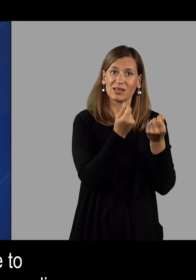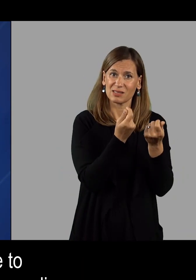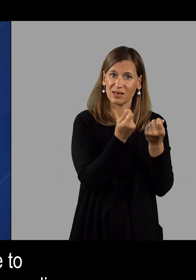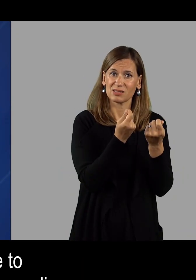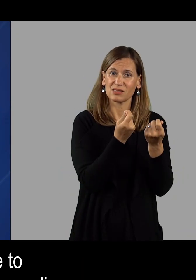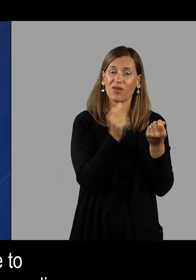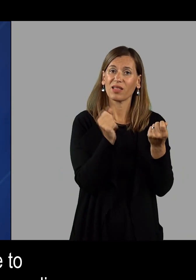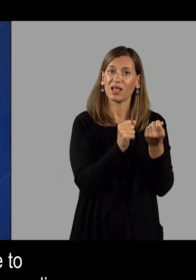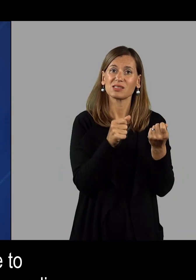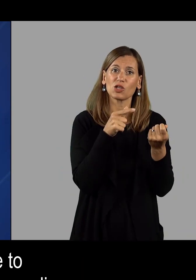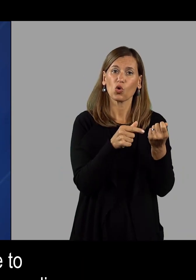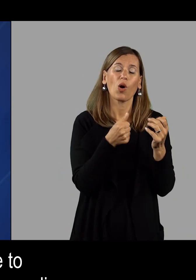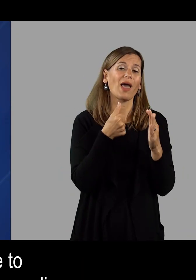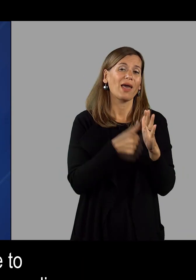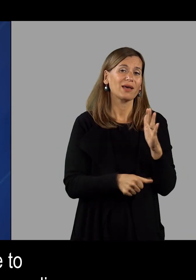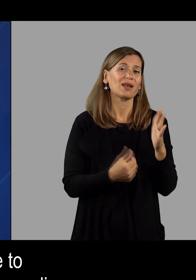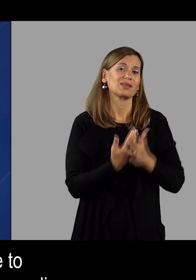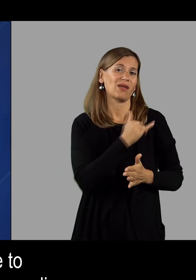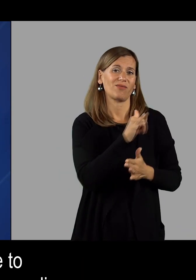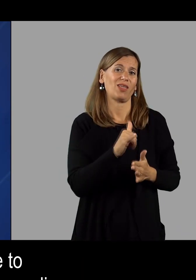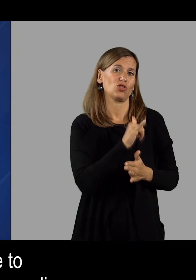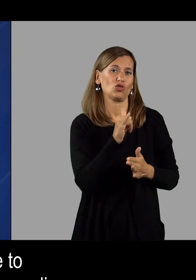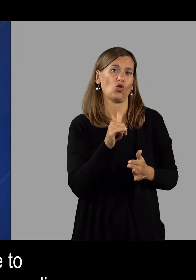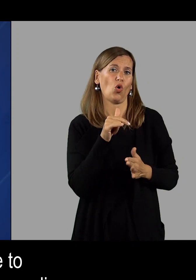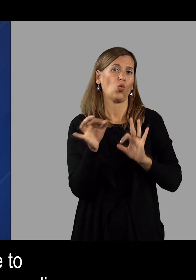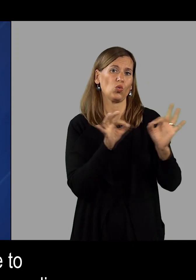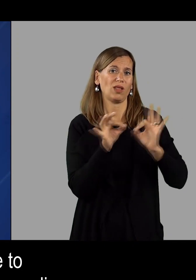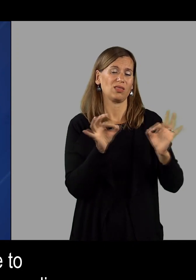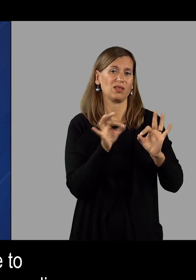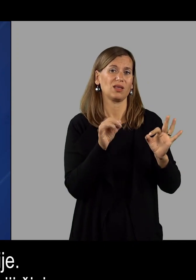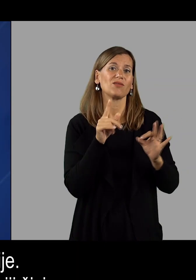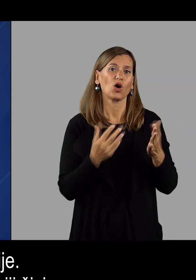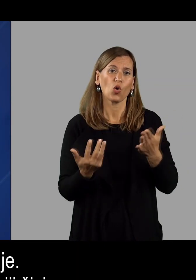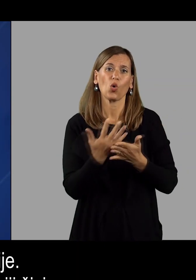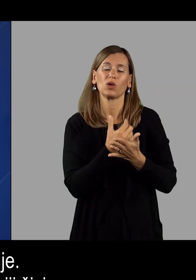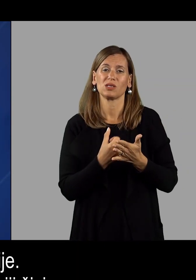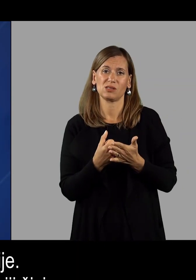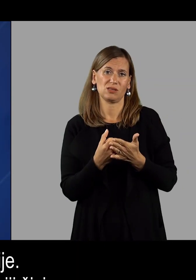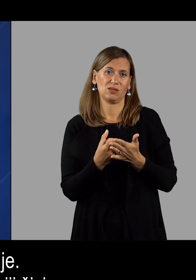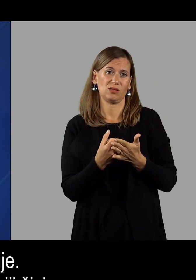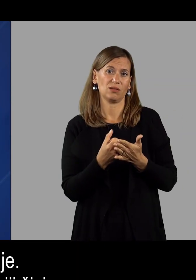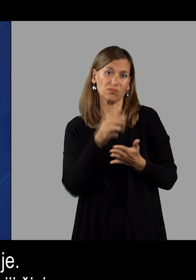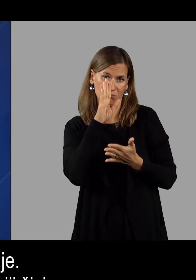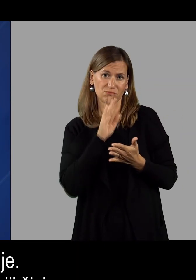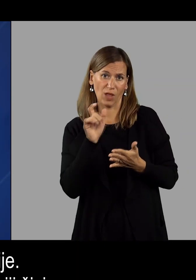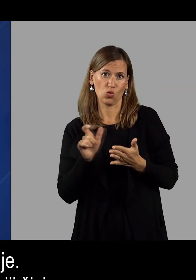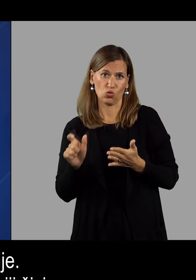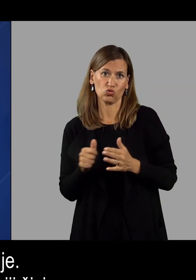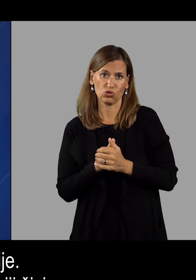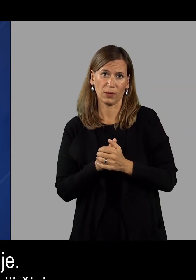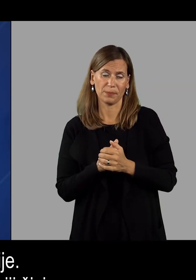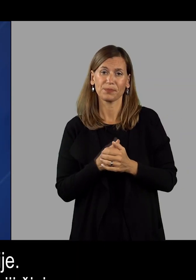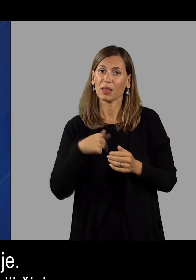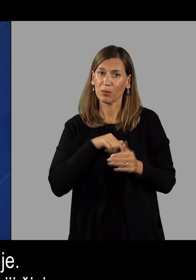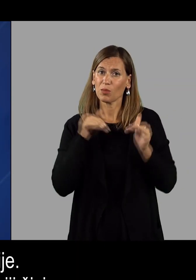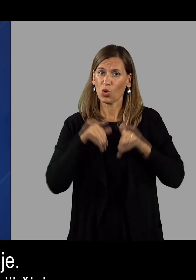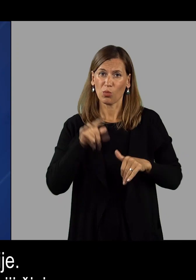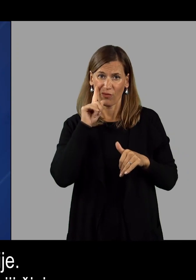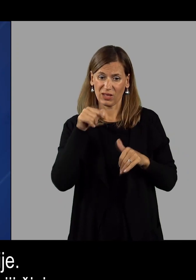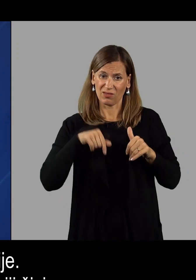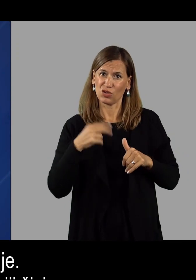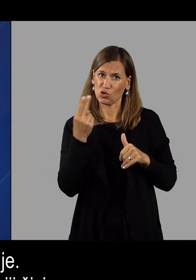namenila sredstva, da se to enkrat za vselej in dokončno uredi v korist številne populacije.